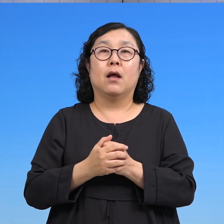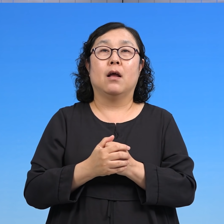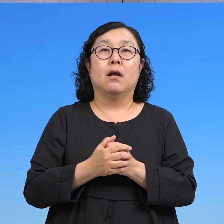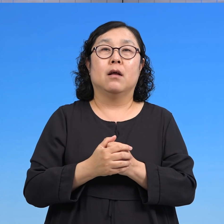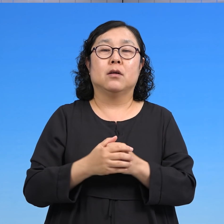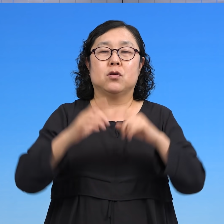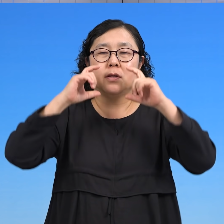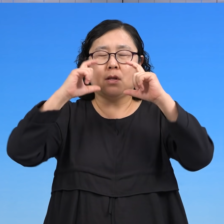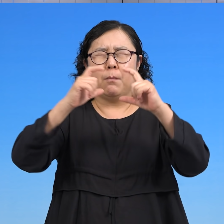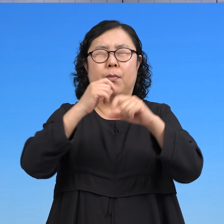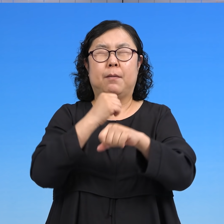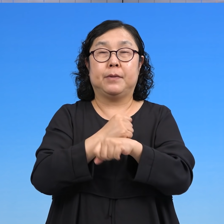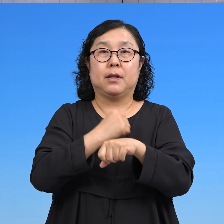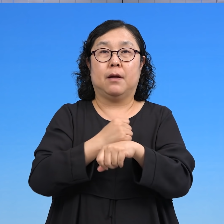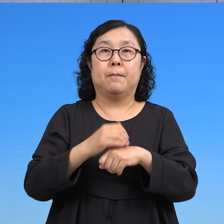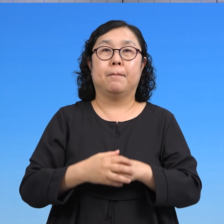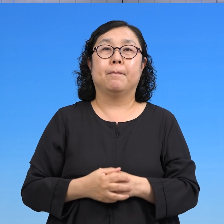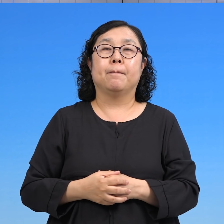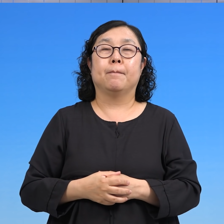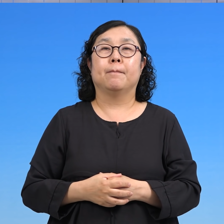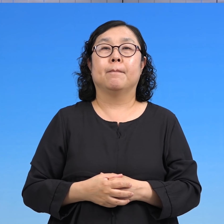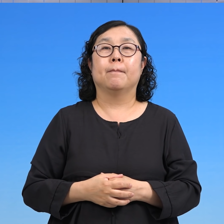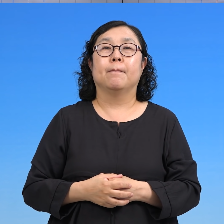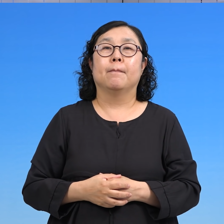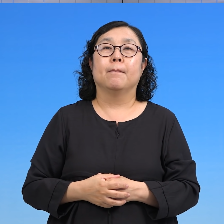공언을 합니다. 사신을 보내서.